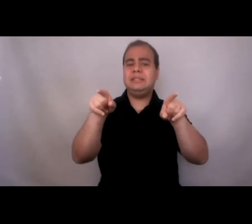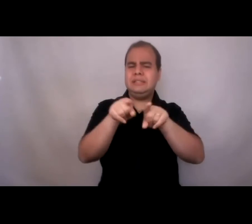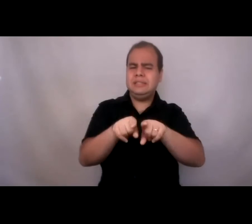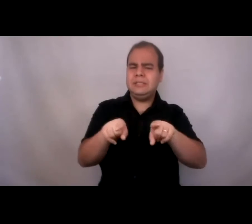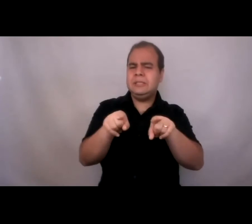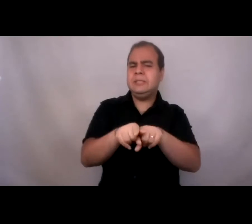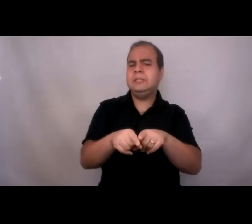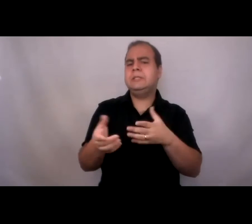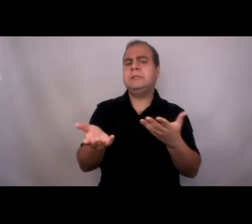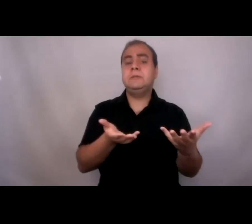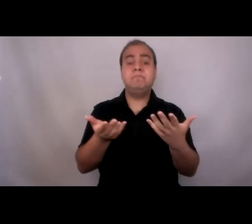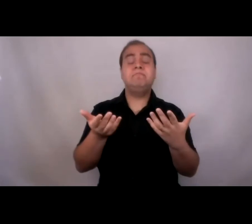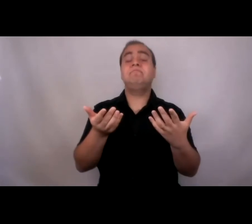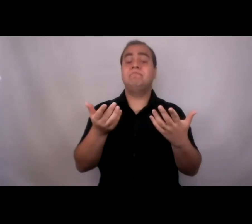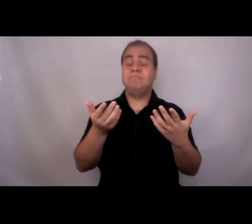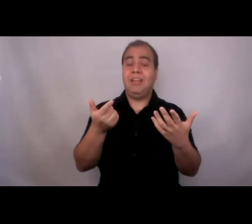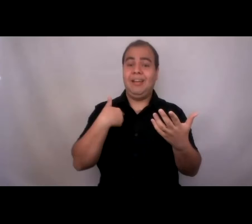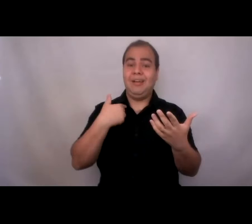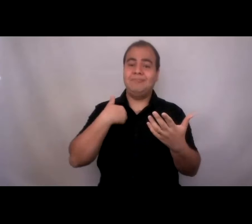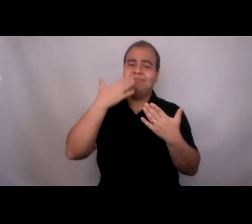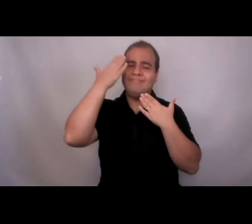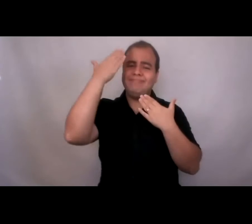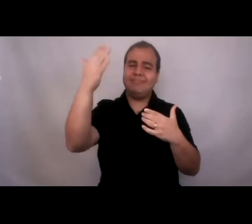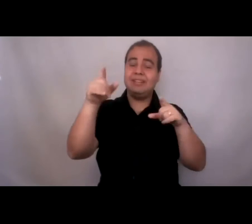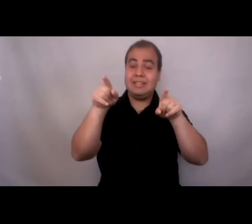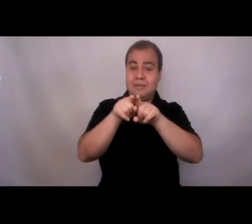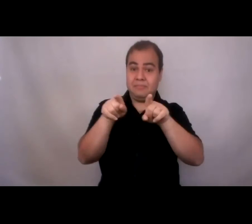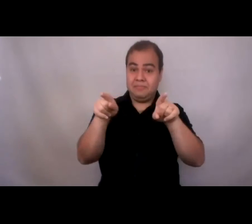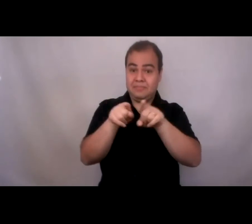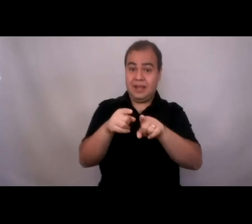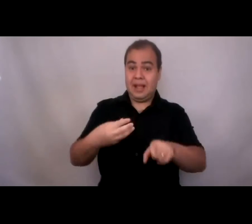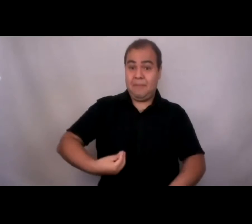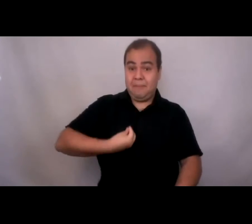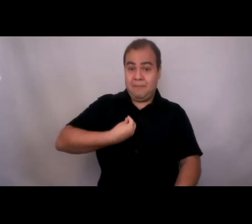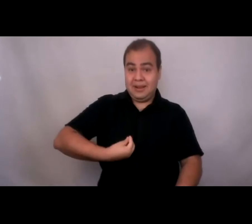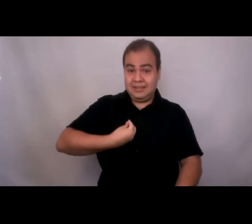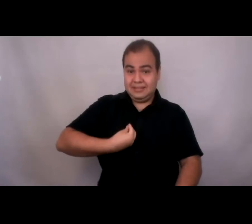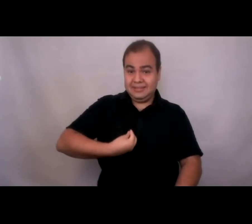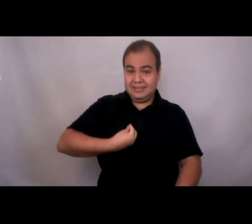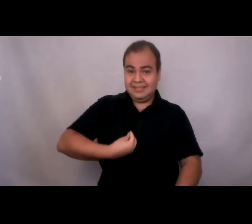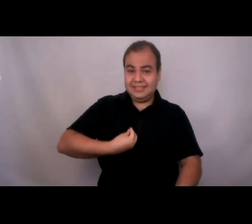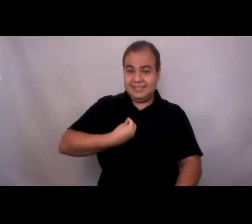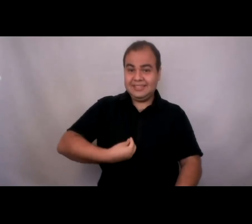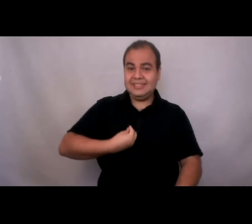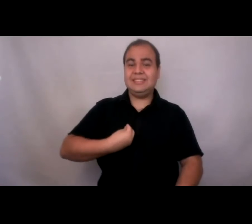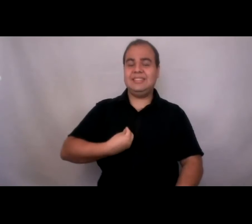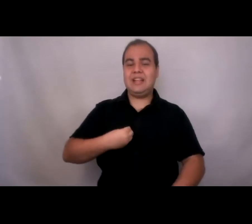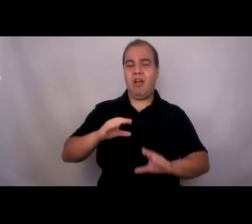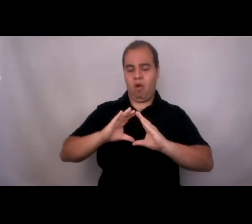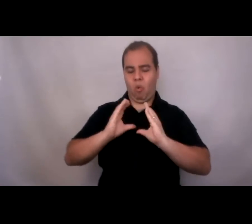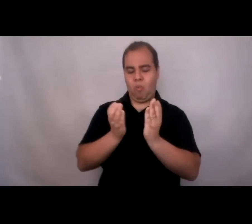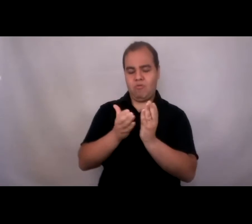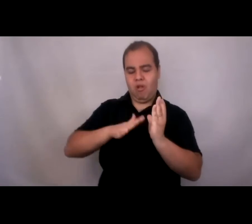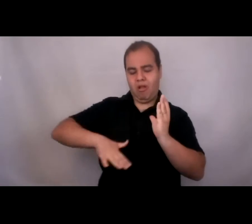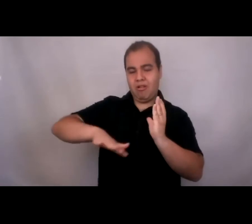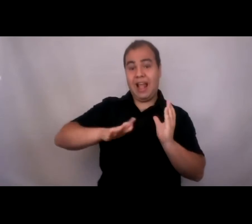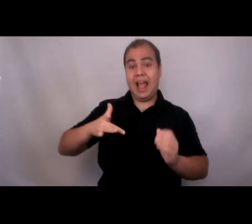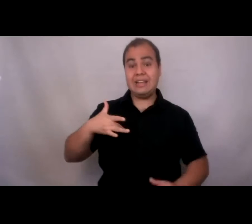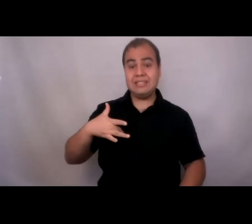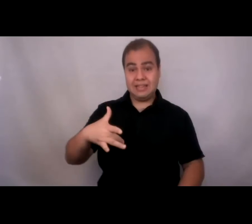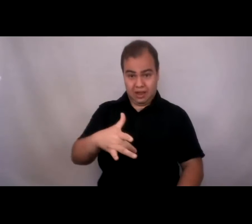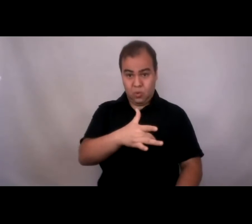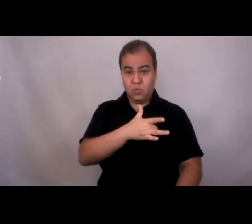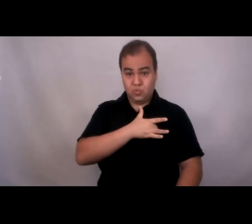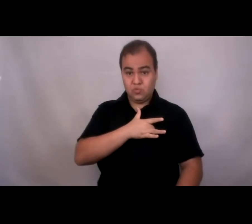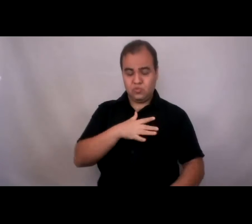Mas também eu gostaria de destacar a presença da comunidade da saúde, né, que mora na Rua das Uvaias.